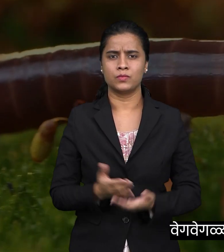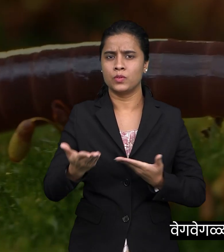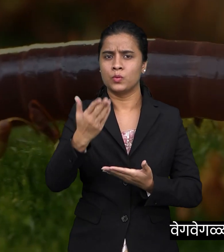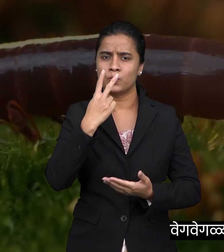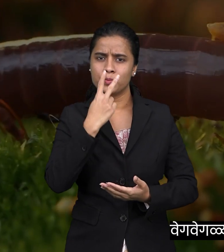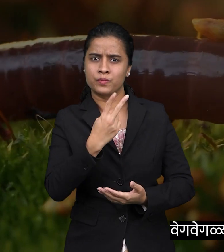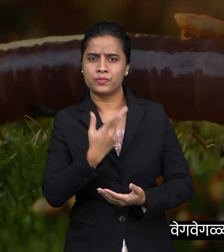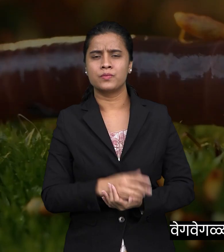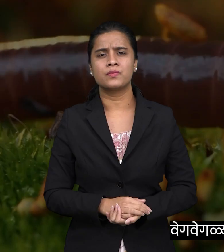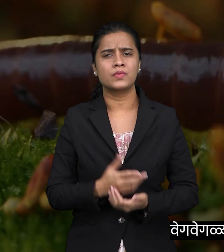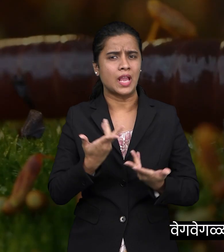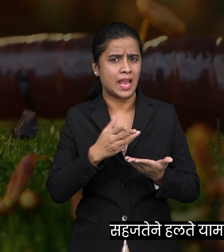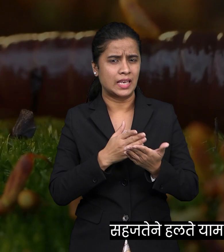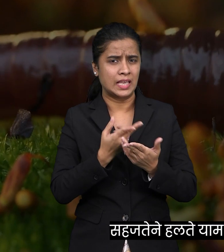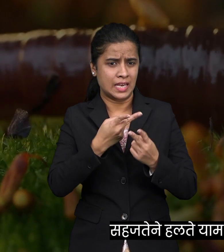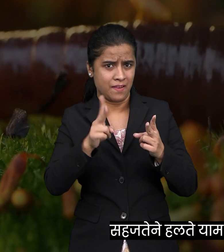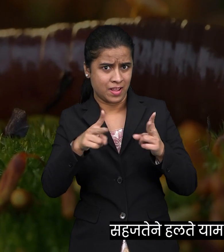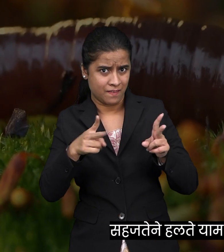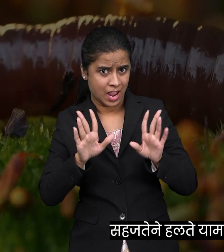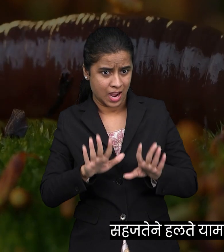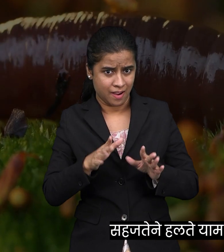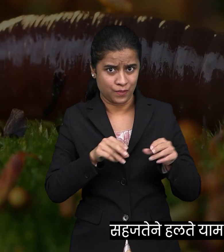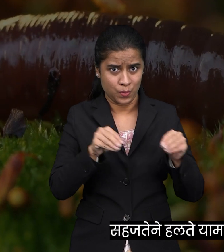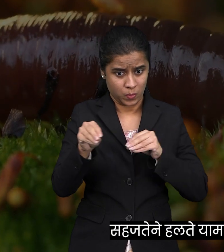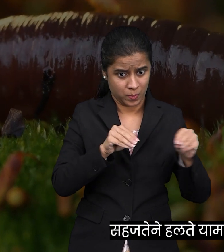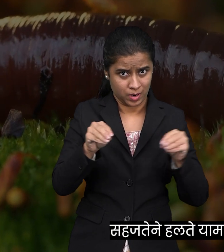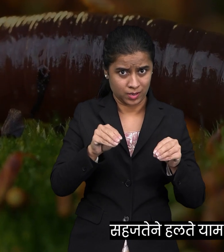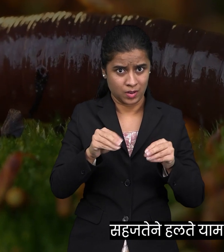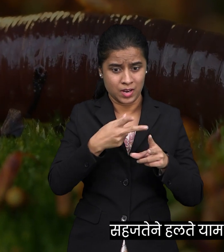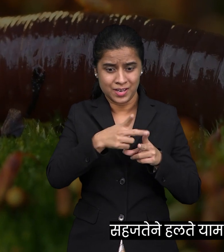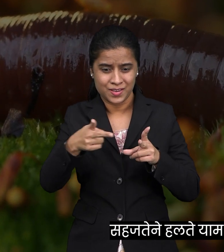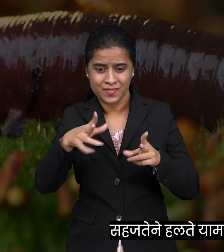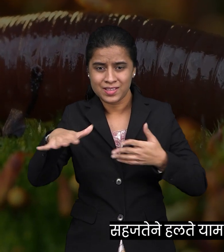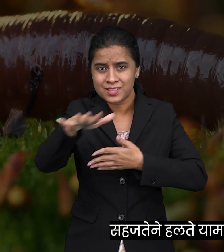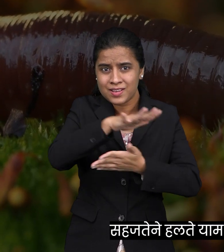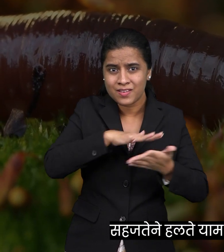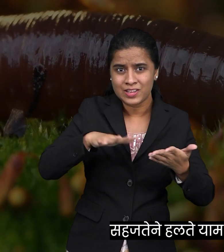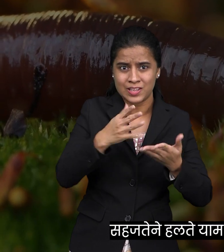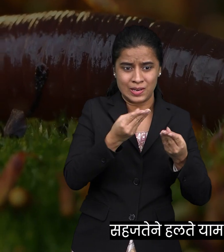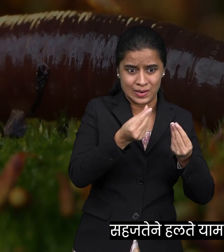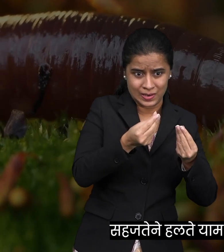वेगवेगळ्या पृष्ठभागावर आणि ते कुठे सहजतेने हलते यामध्ये तुम्हाला काही फरक जाणवला का?